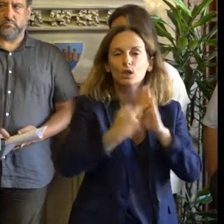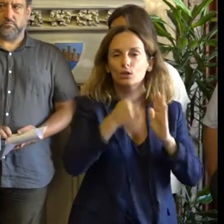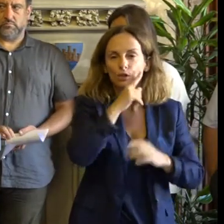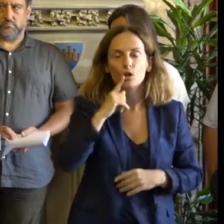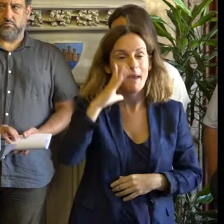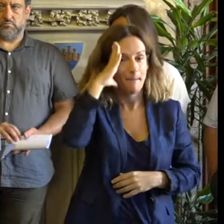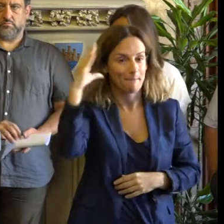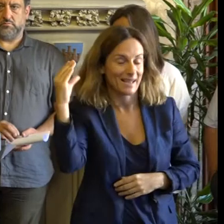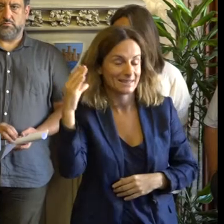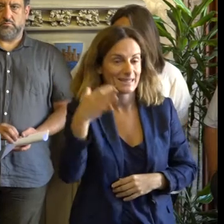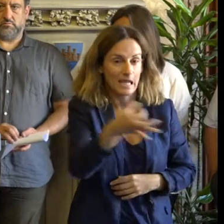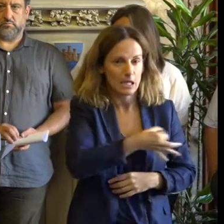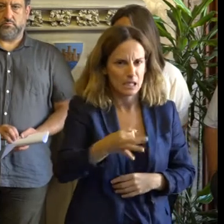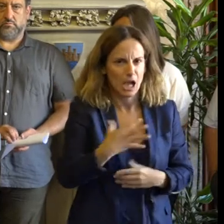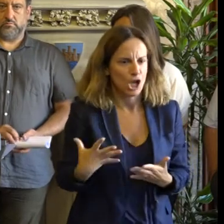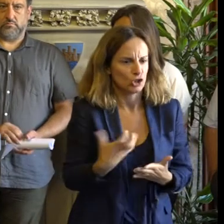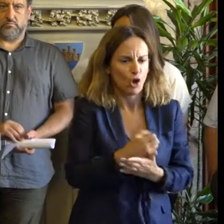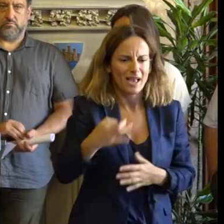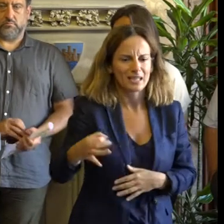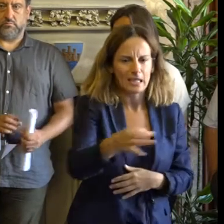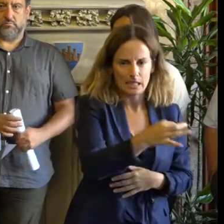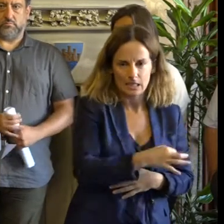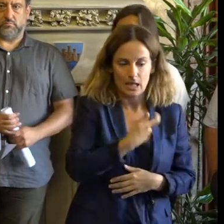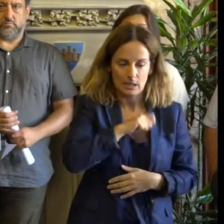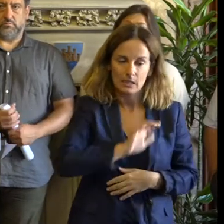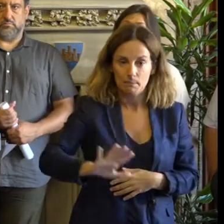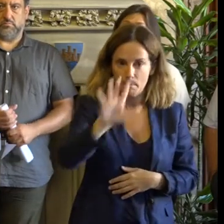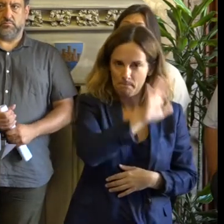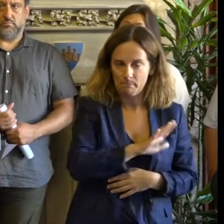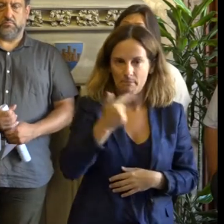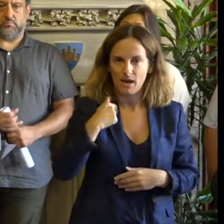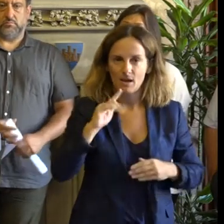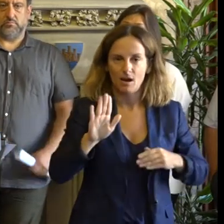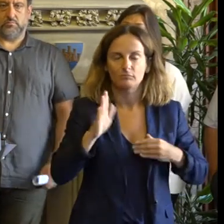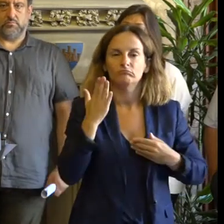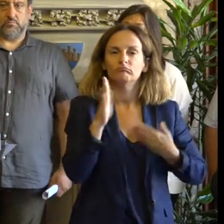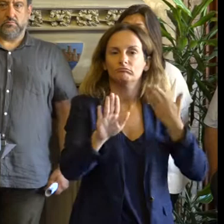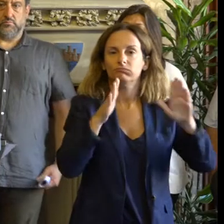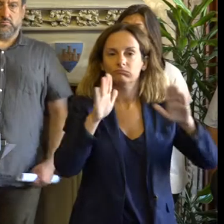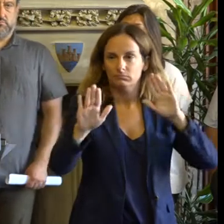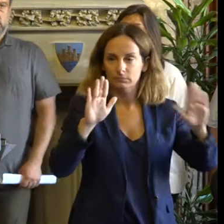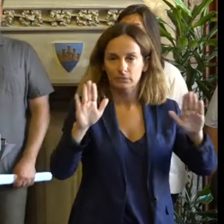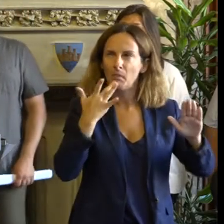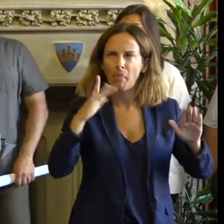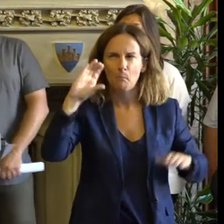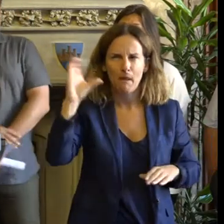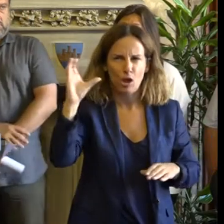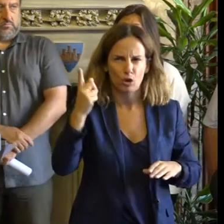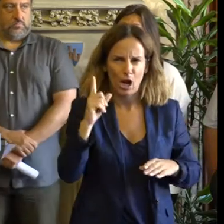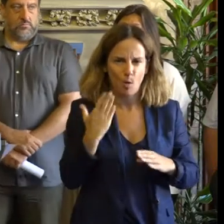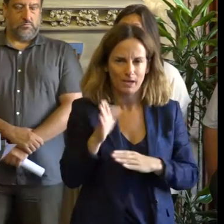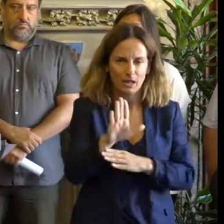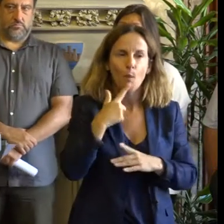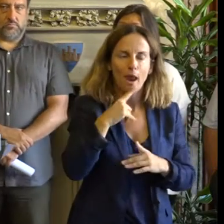en totes les illes de l'estat espanyol, i totes les illes Balears, i també en bona Menorca, crec que no s'hi presentava, i també